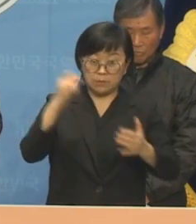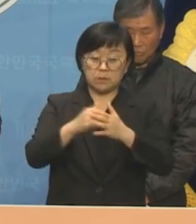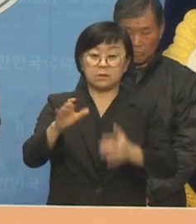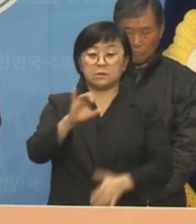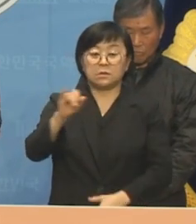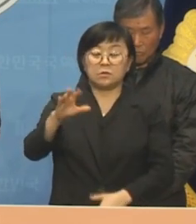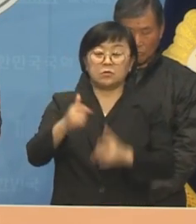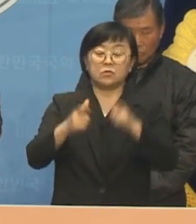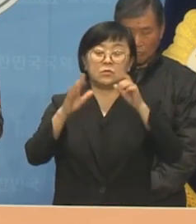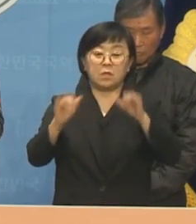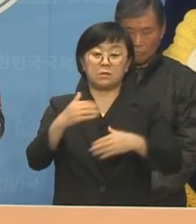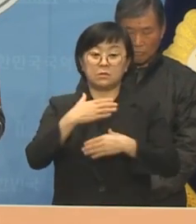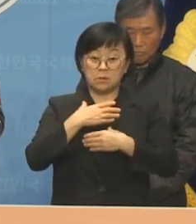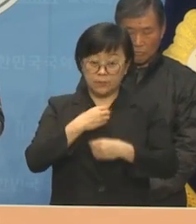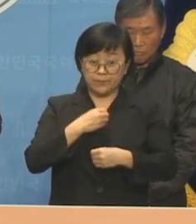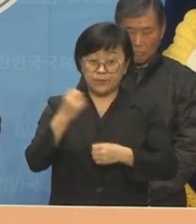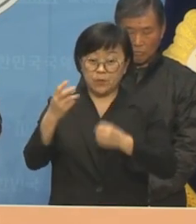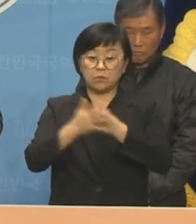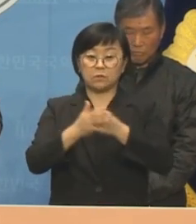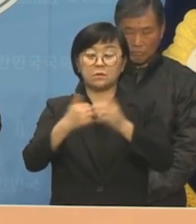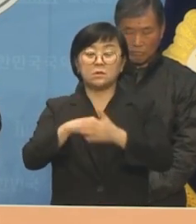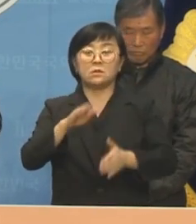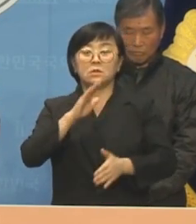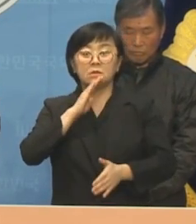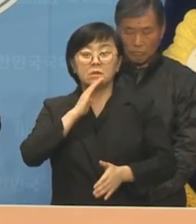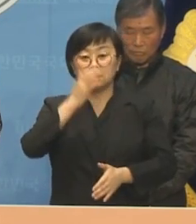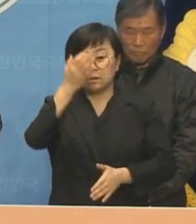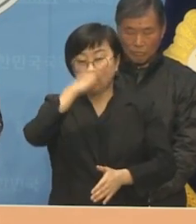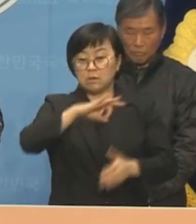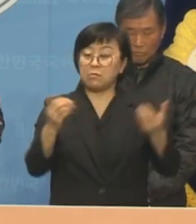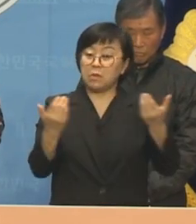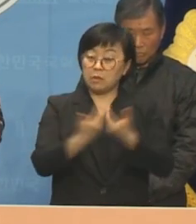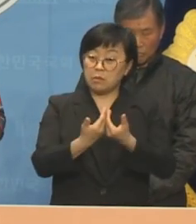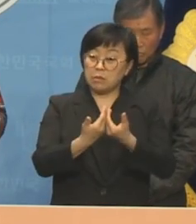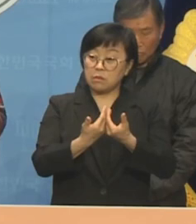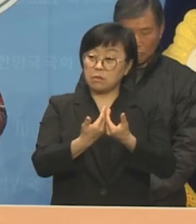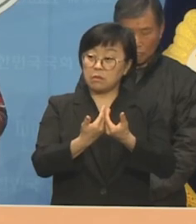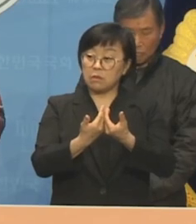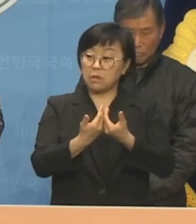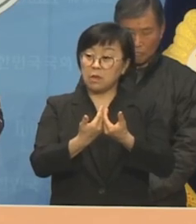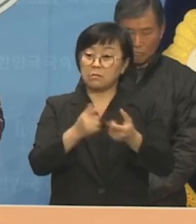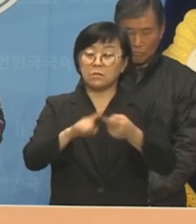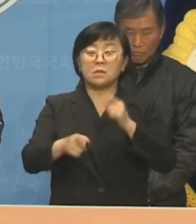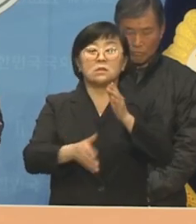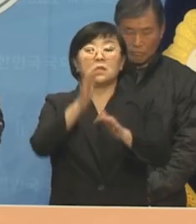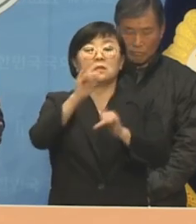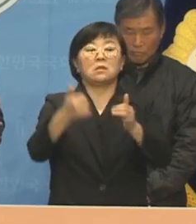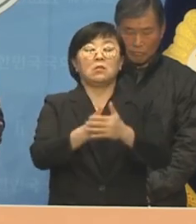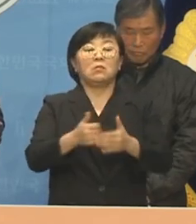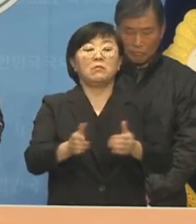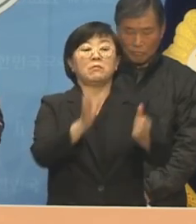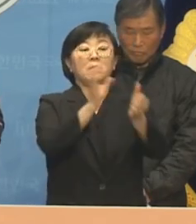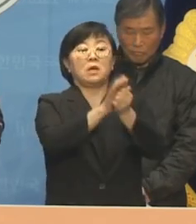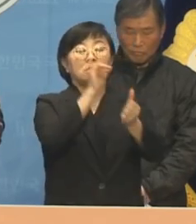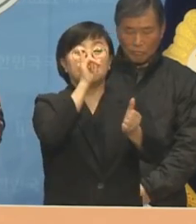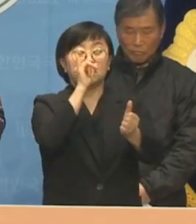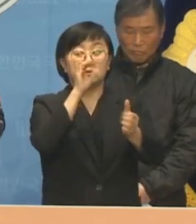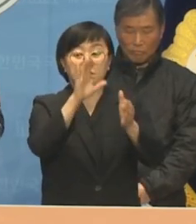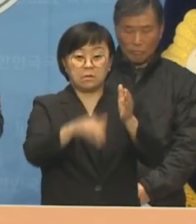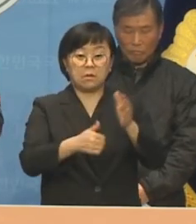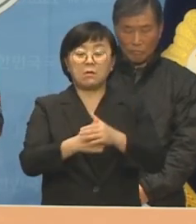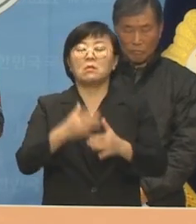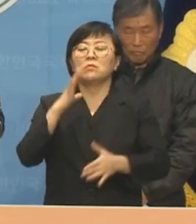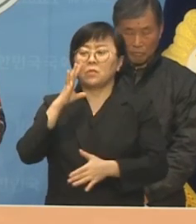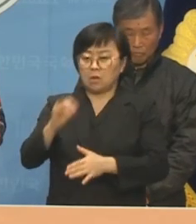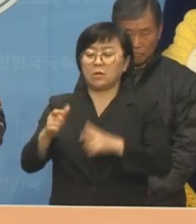마을 주민의 안전이나 치명적으로 이익을 반하는 것들을 시장이나 면장이 했을 때, 관행했을 때